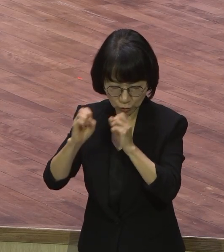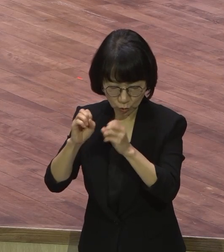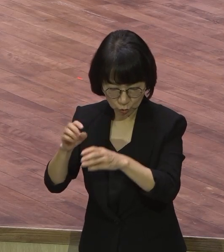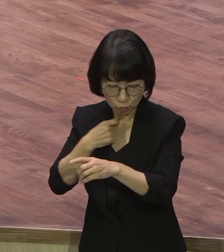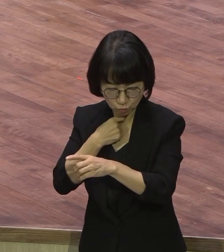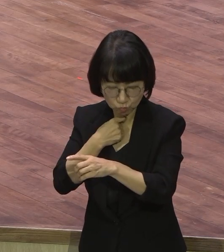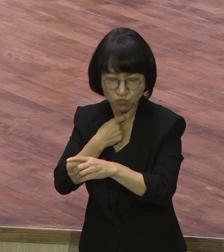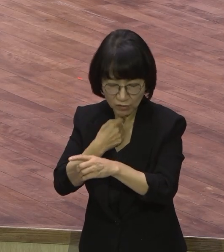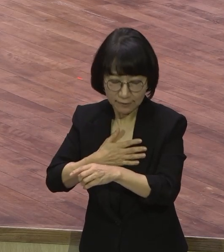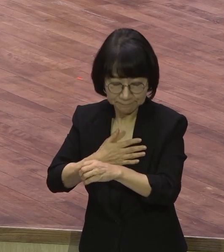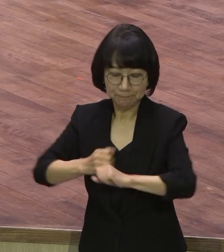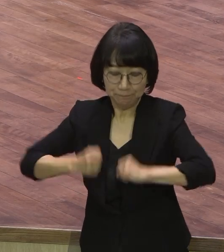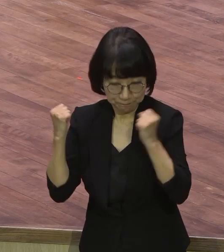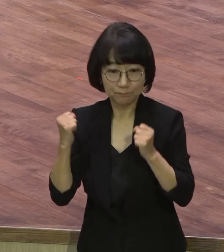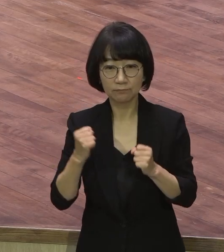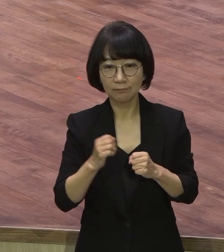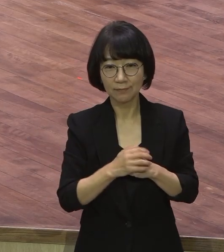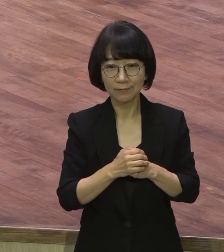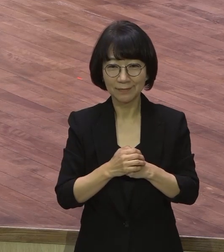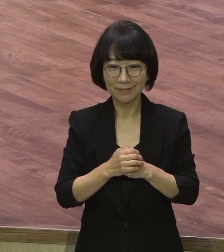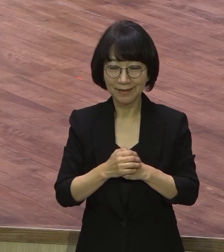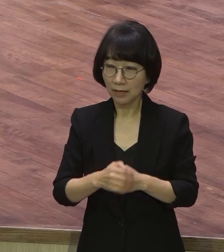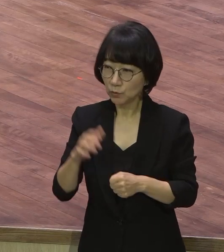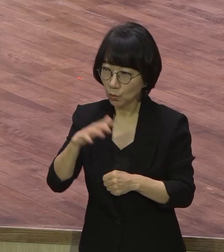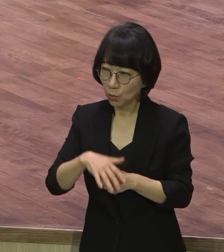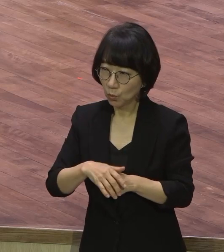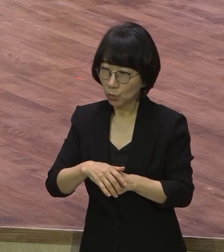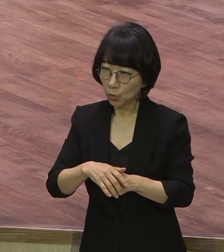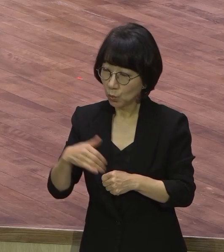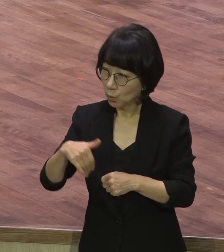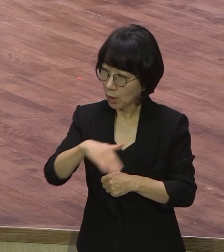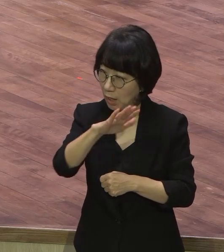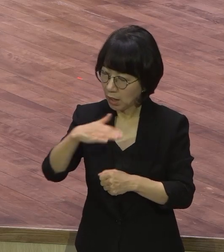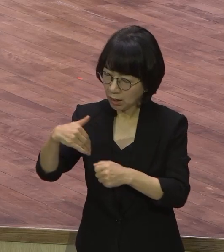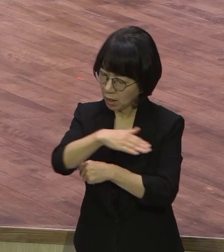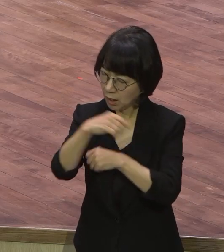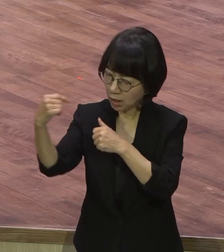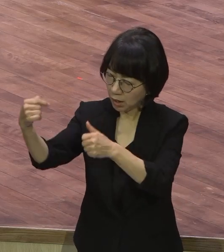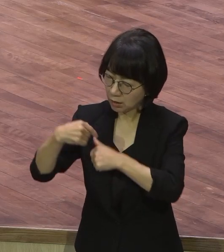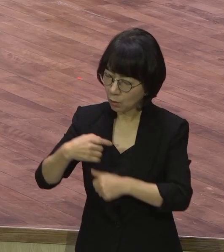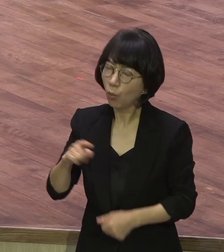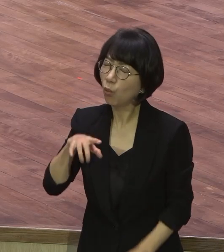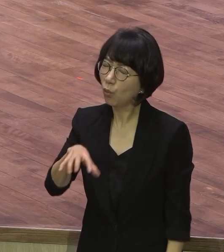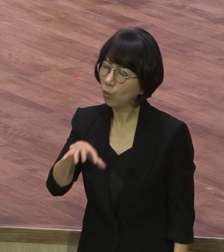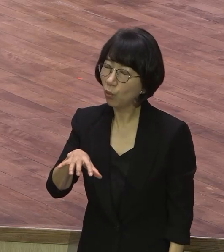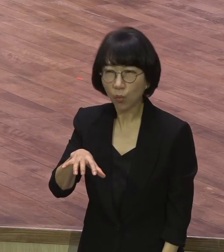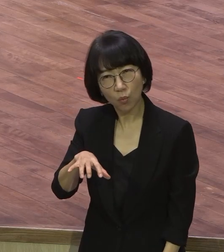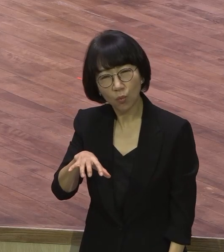어느 쪽 떠났냐 서울 가라 떠난 거야 서울 어디로 갈지 갈지 못해 그 다음 모릅니다.